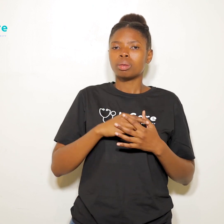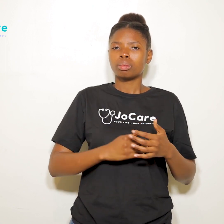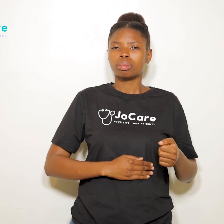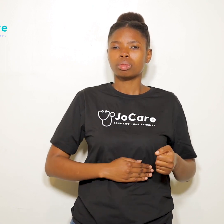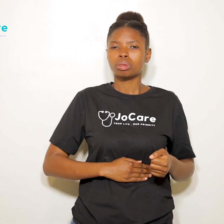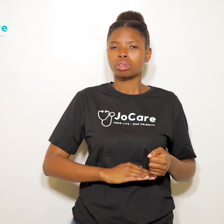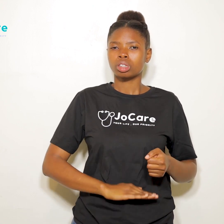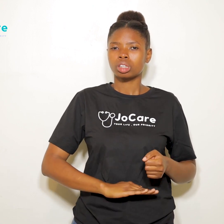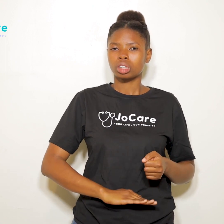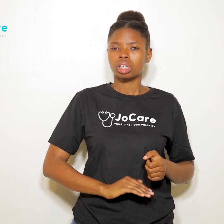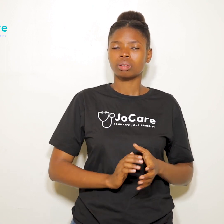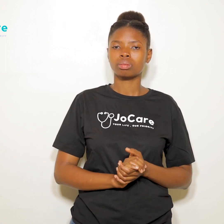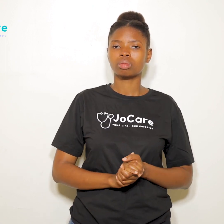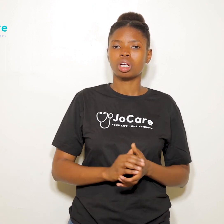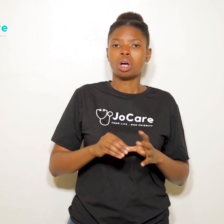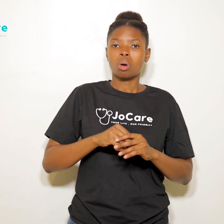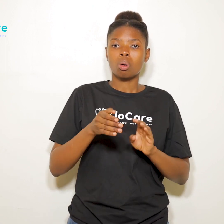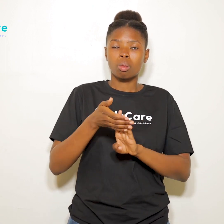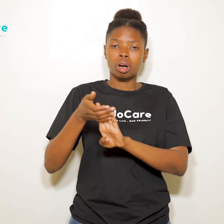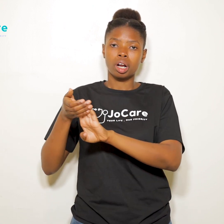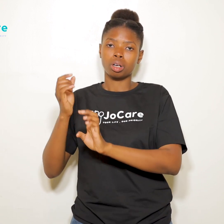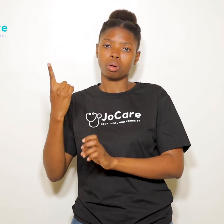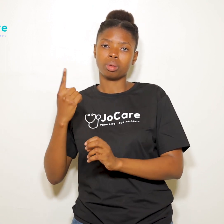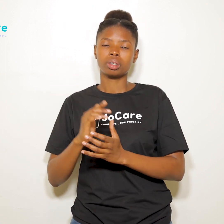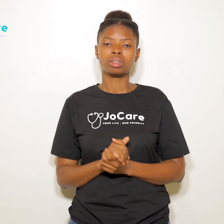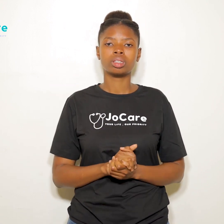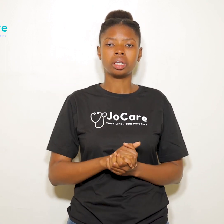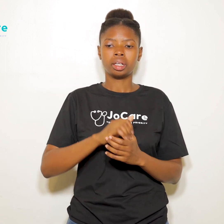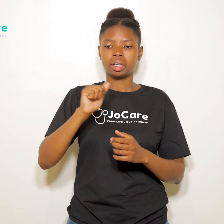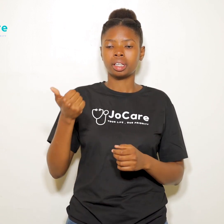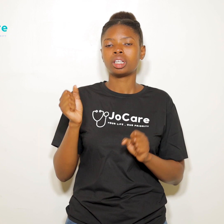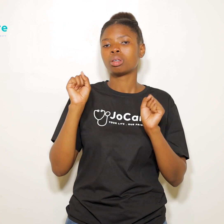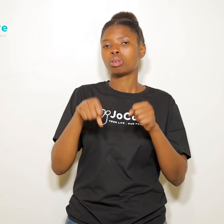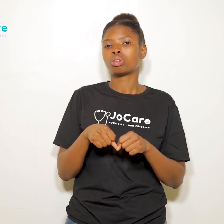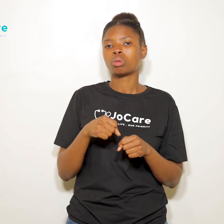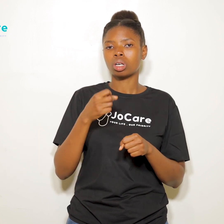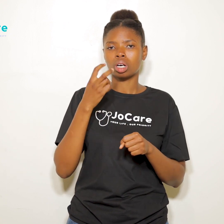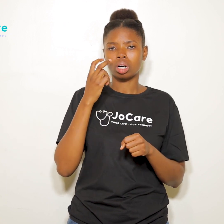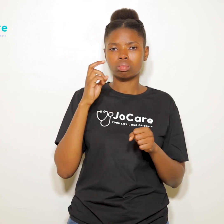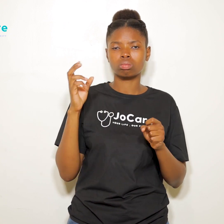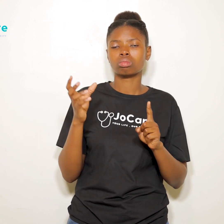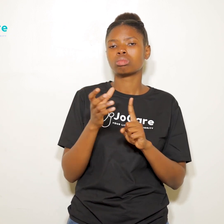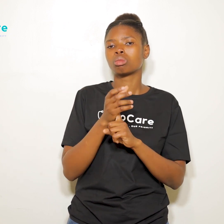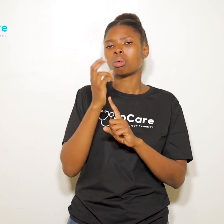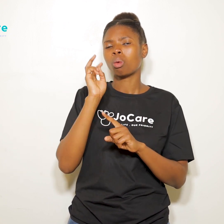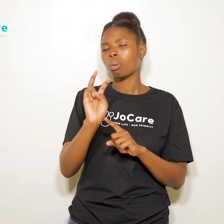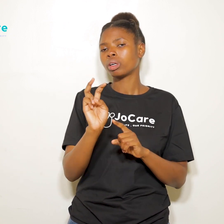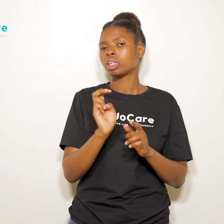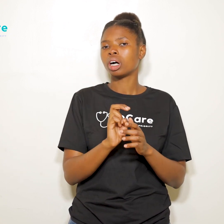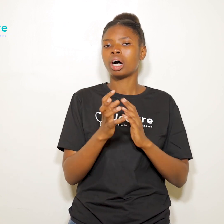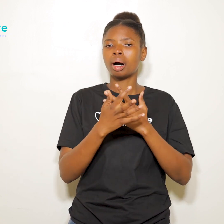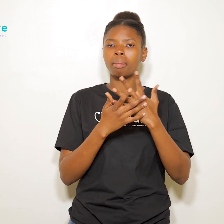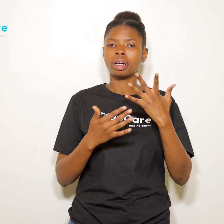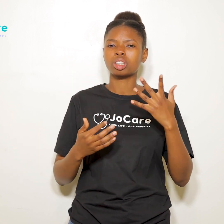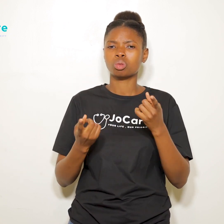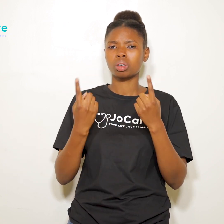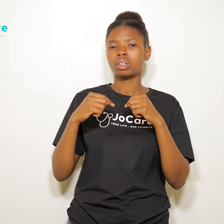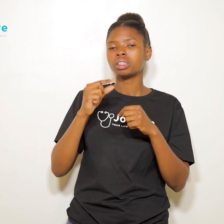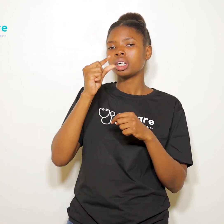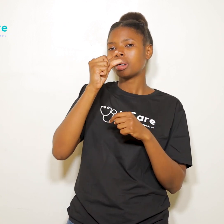rumwe. Ikindi bashobora kubona amaraso nk'uko twari twabivuze kare, amaraso aza ari makeya asa nk'ayerurutse